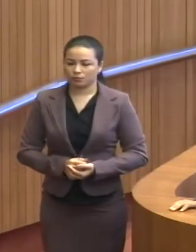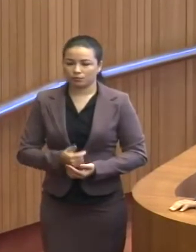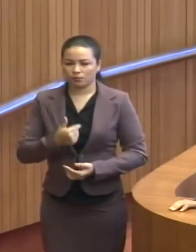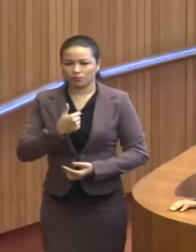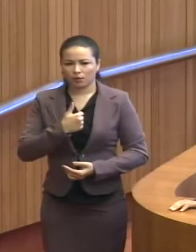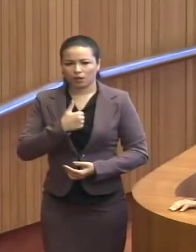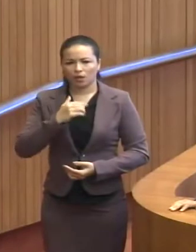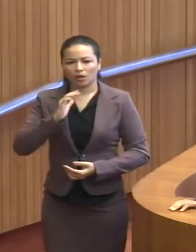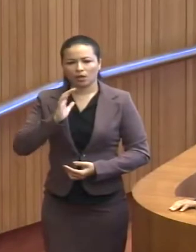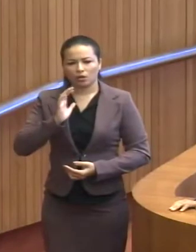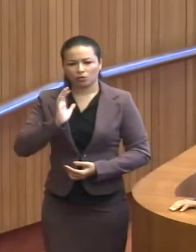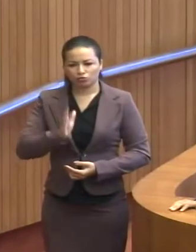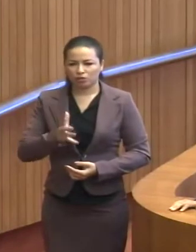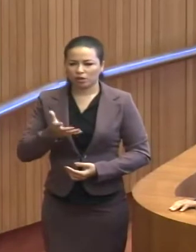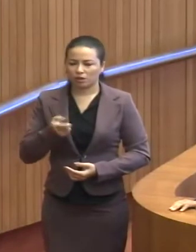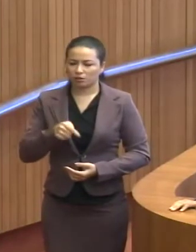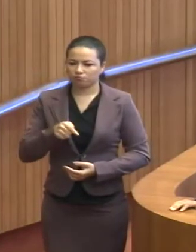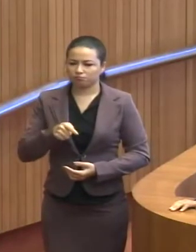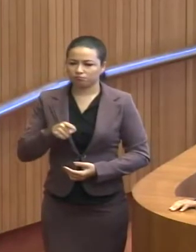Eu fui caluniado,